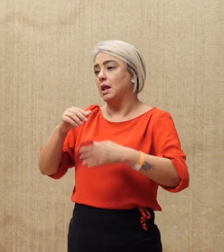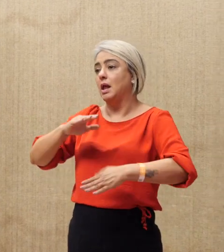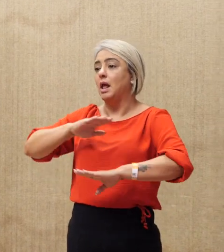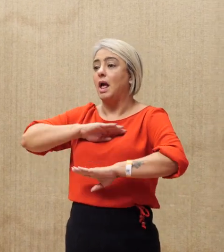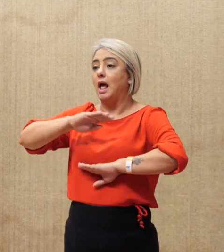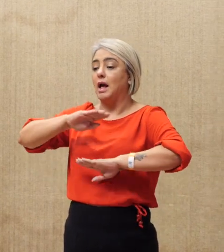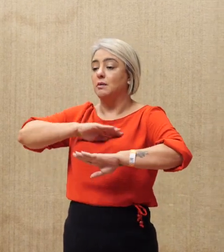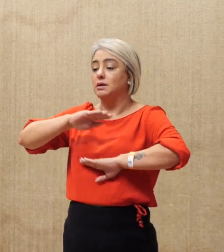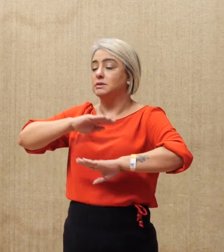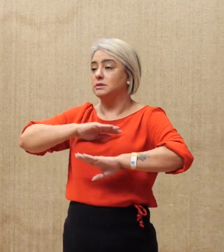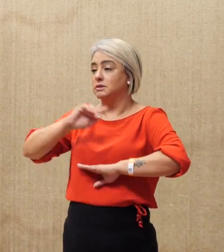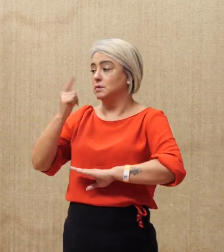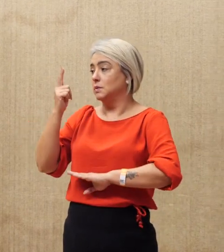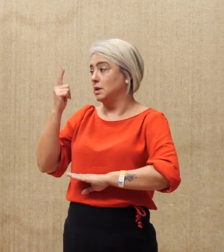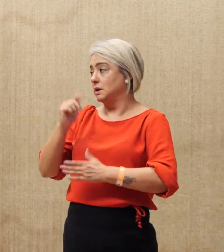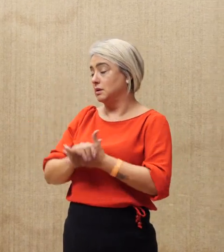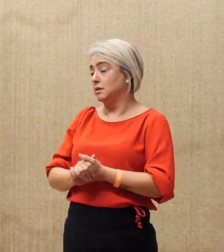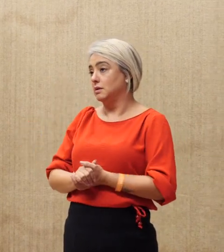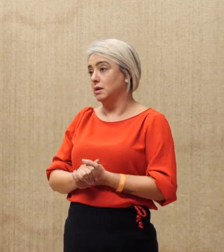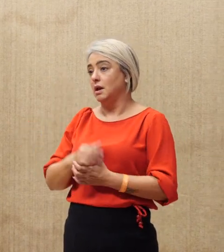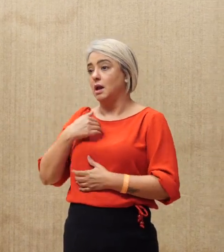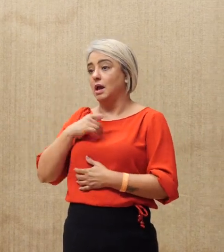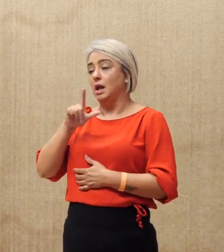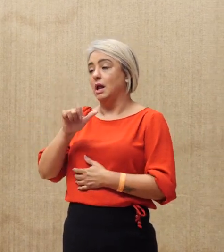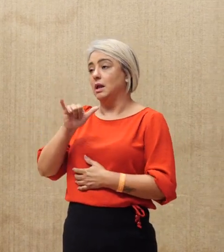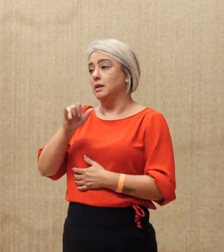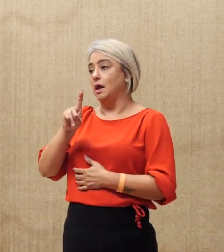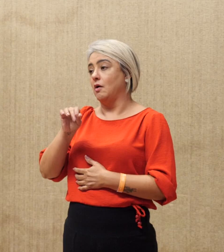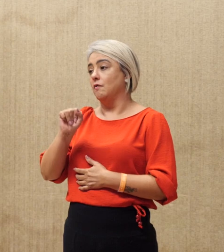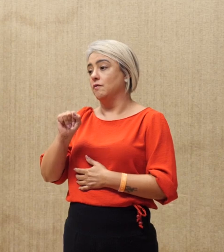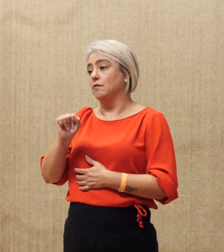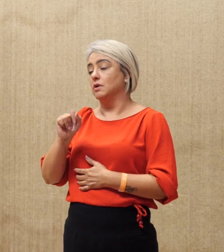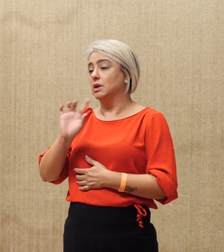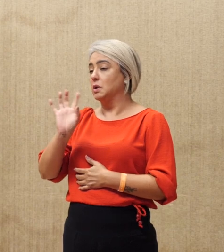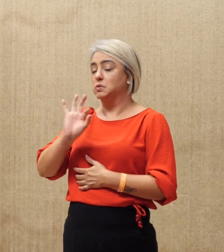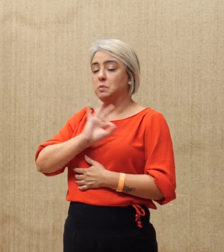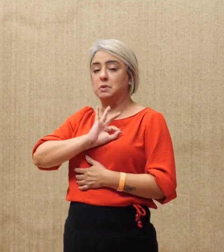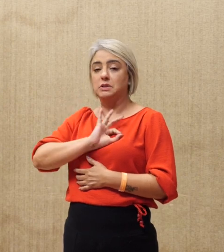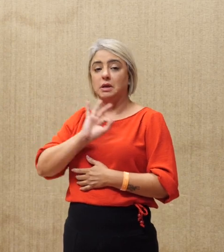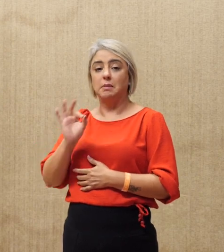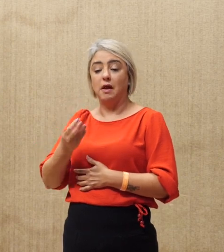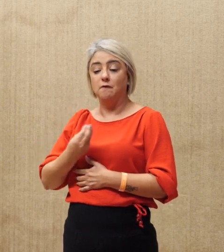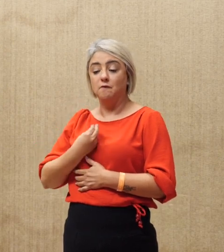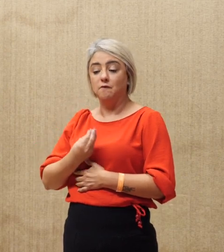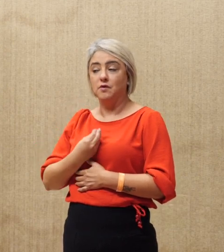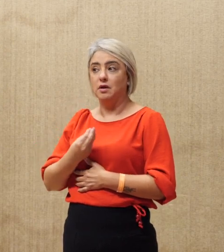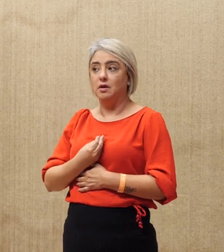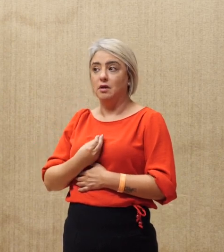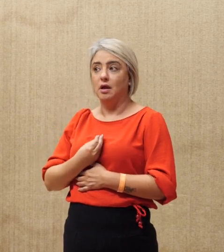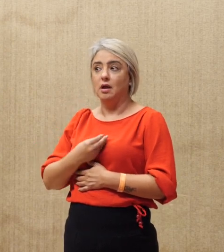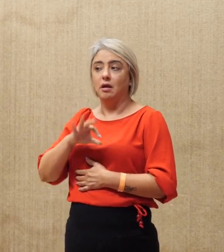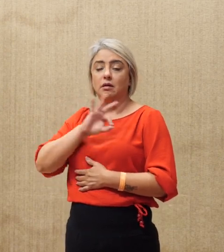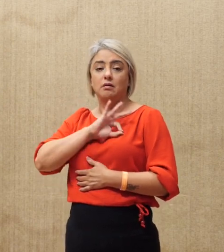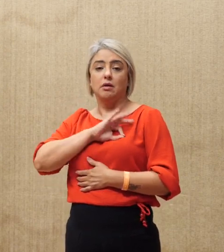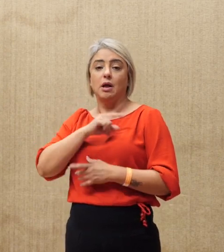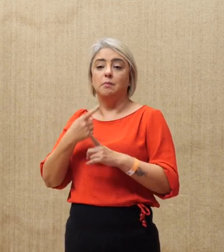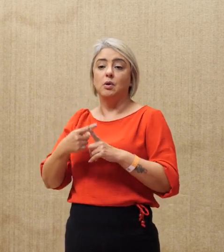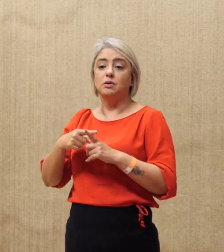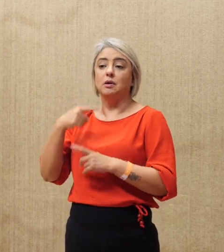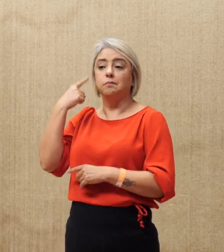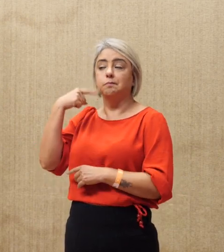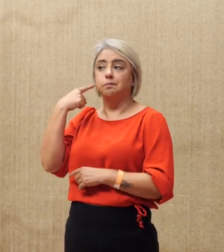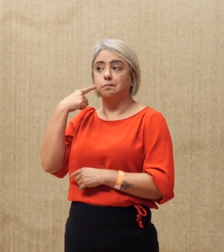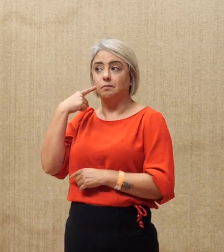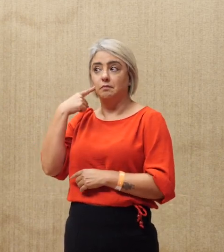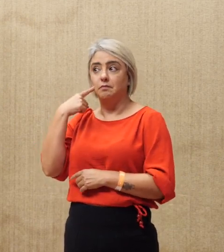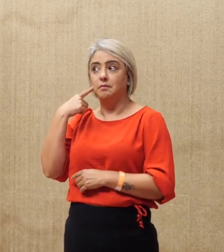Águas Lindas de Goiás. Então, eu sou o William Delfonso, não sou policial, mas eu convivo muito com policiais, porque eu sou